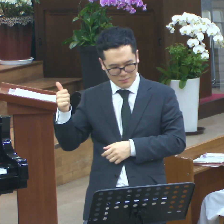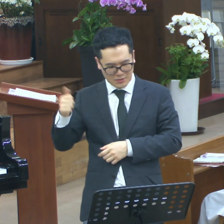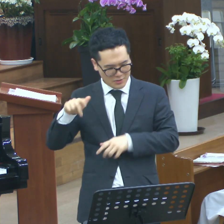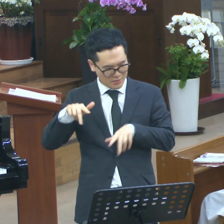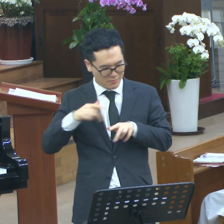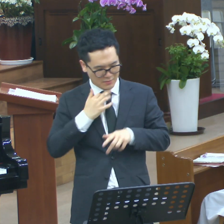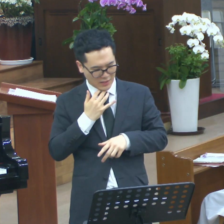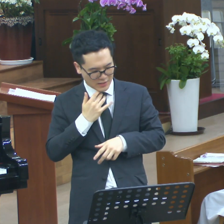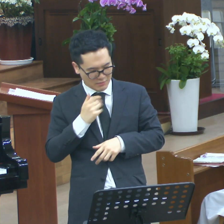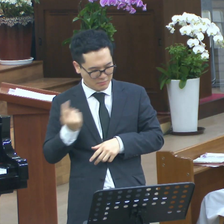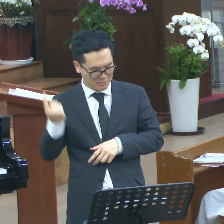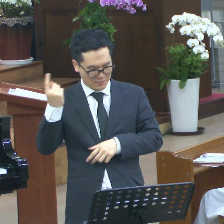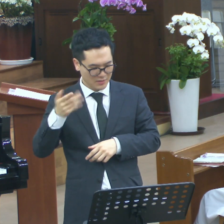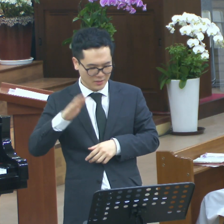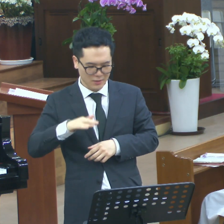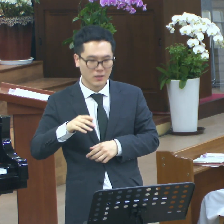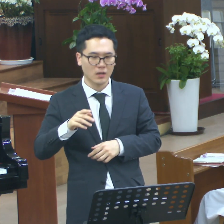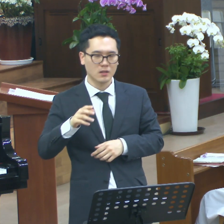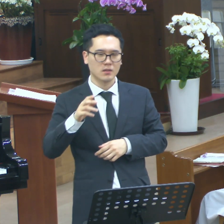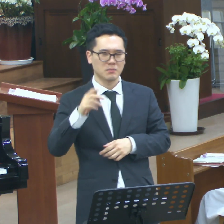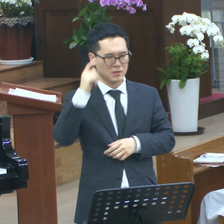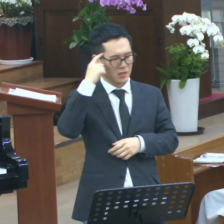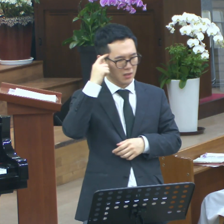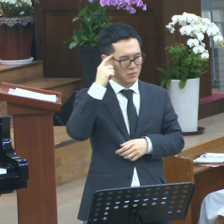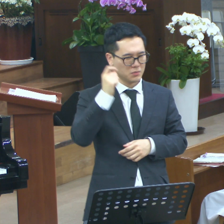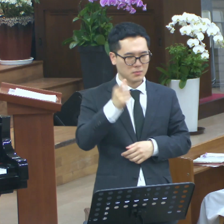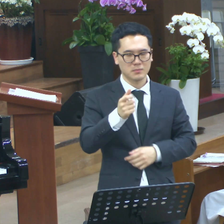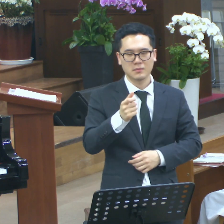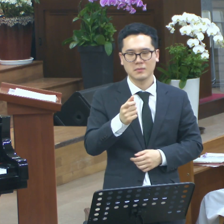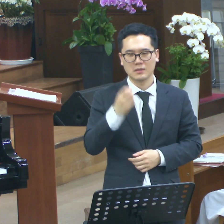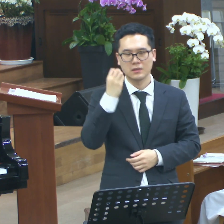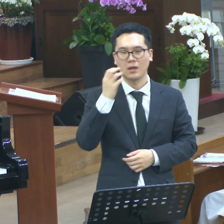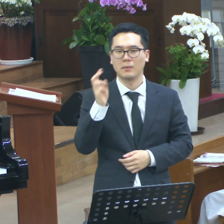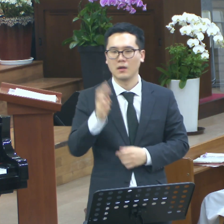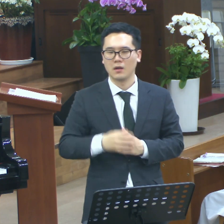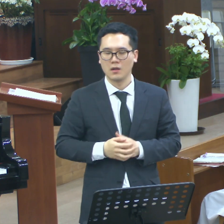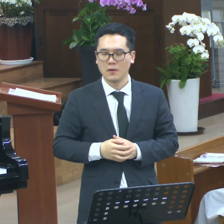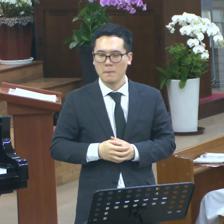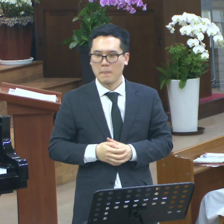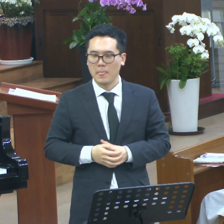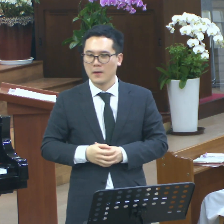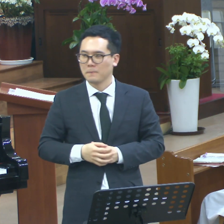아니구나. 이제 그런 걸 느껴요. 취미나 좋아하는 것도 다 그 가치와 의미들이